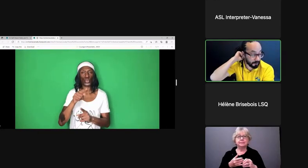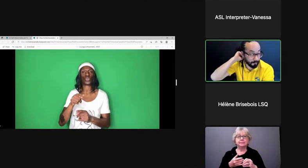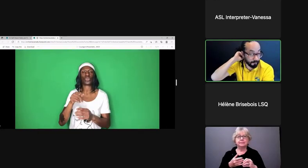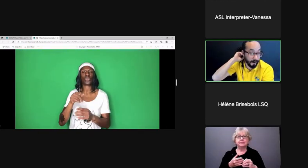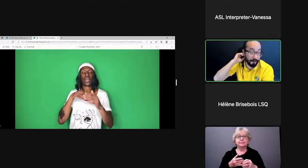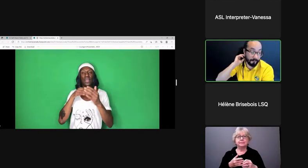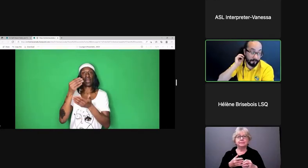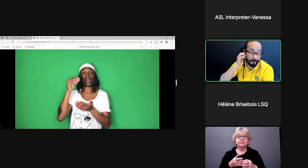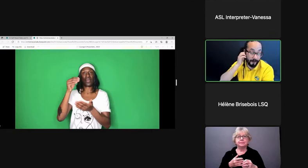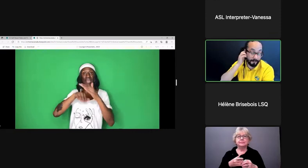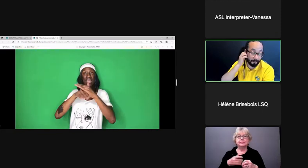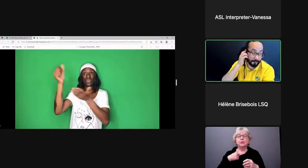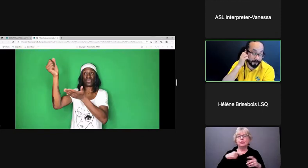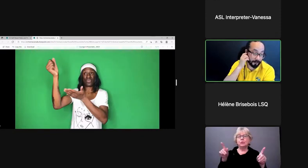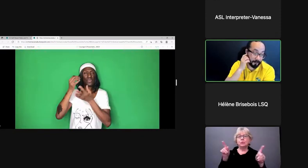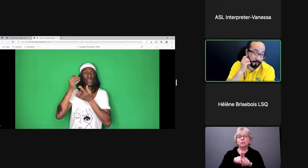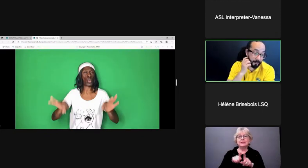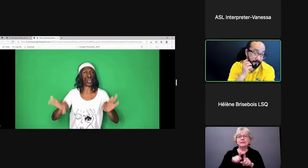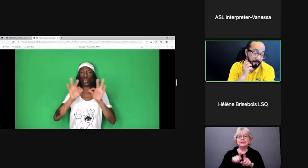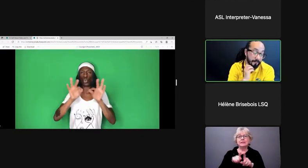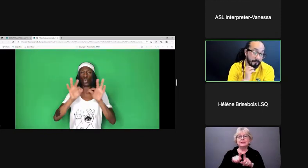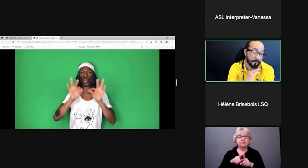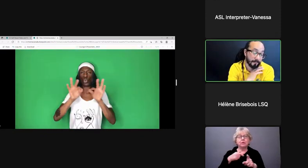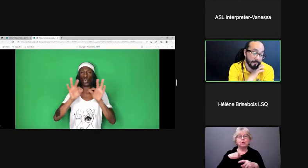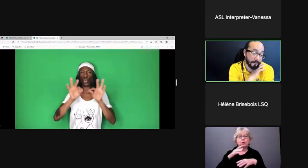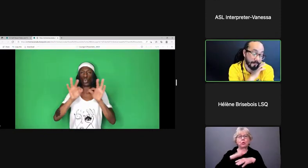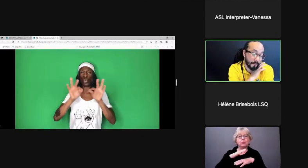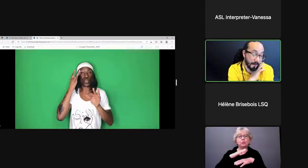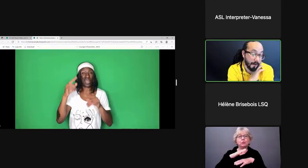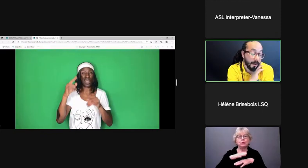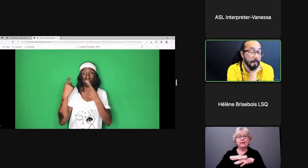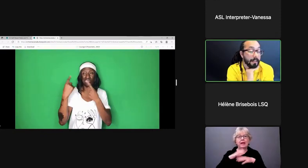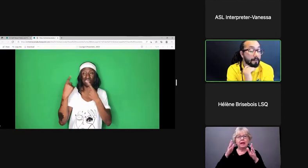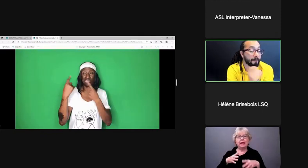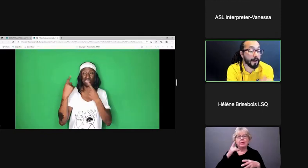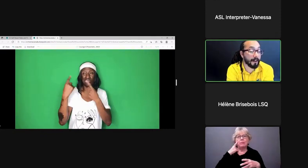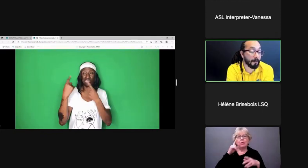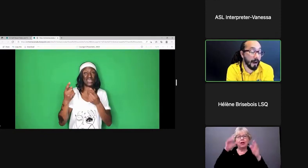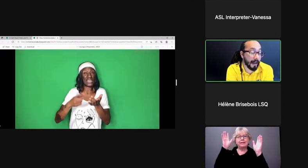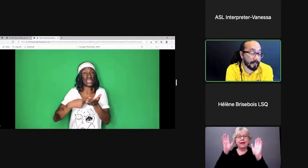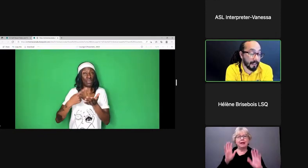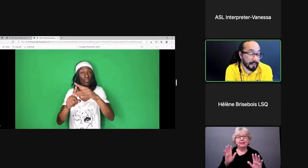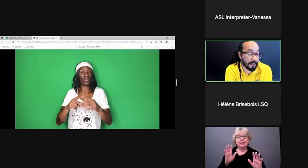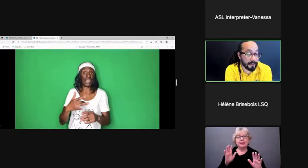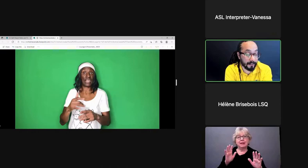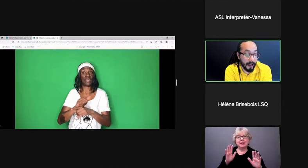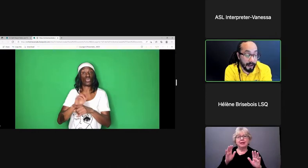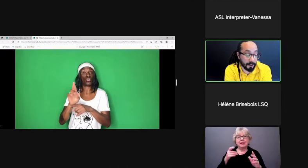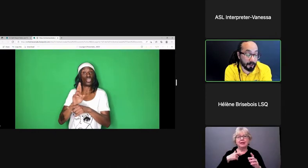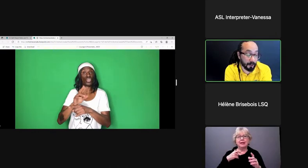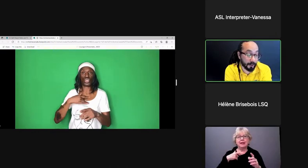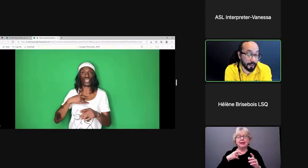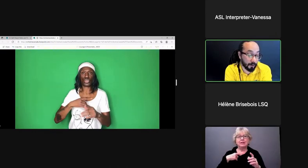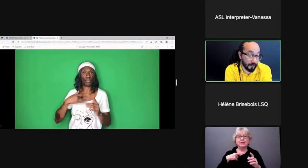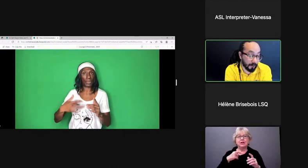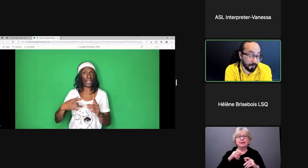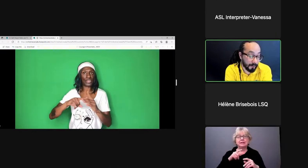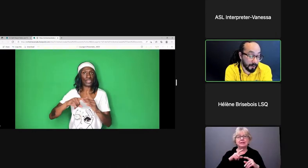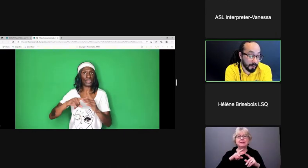Et je suis aussi consultant au niveau théâtral. Donc, j'ai cinq expertises qui